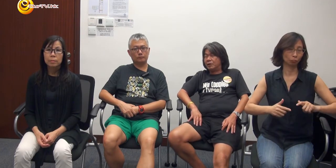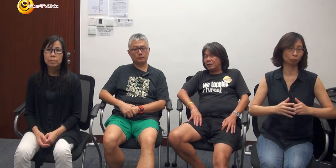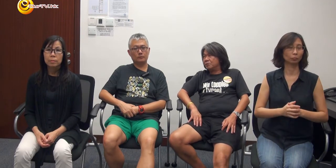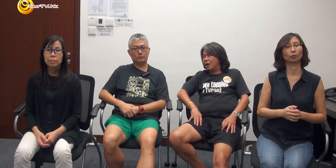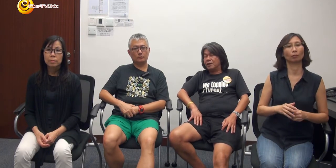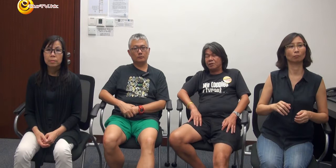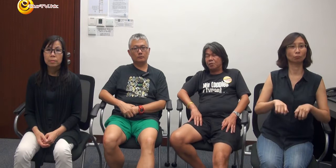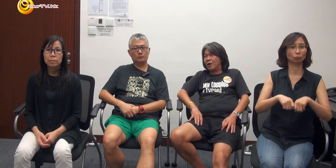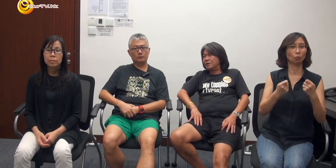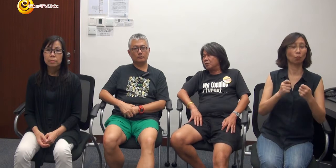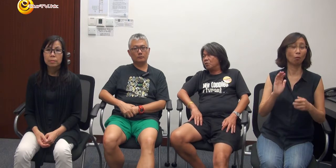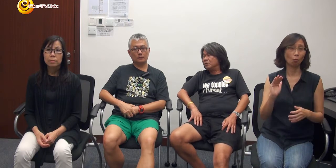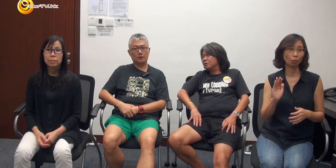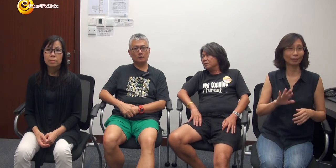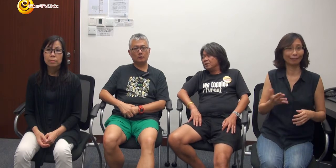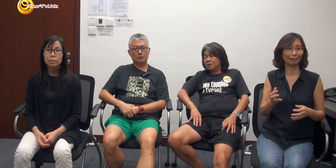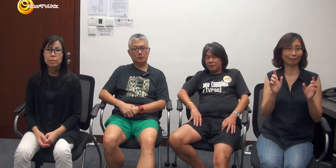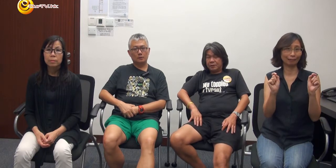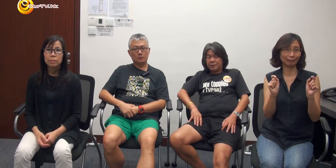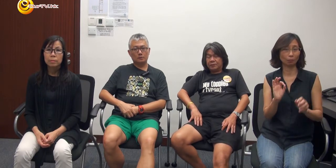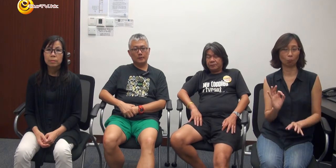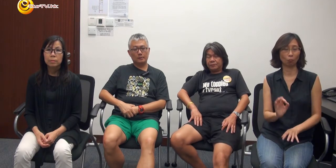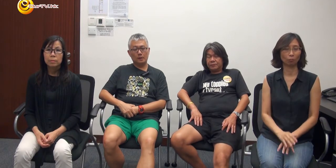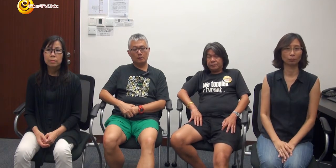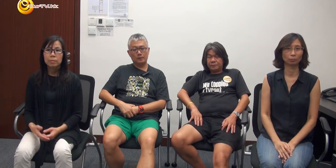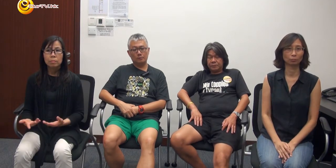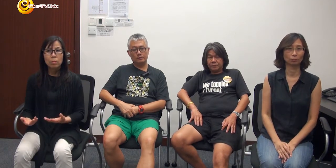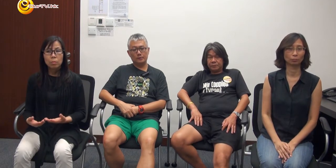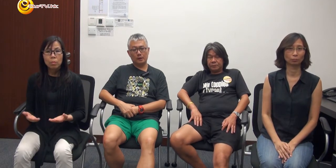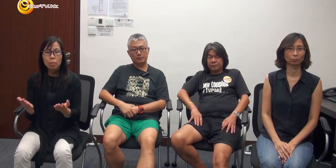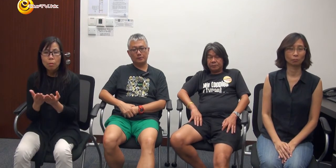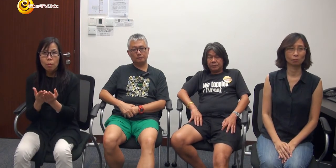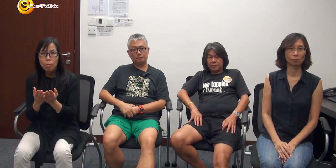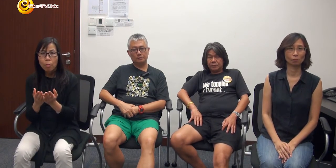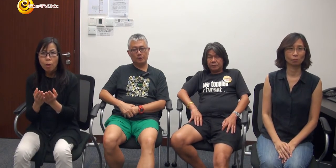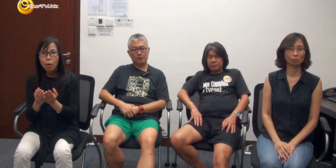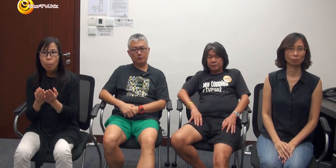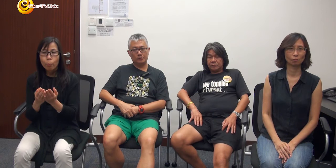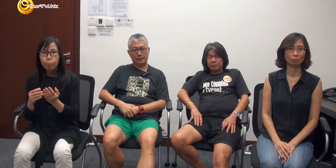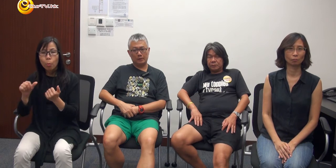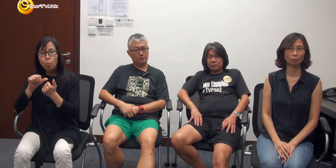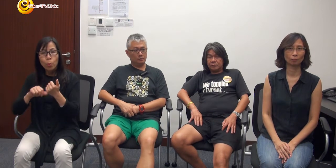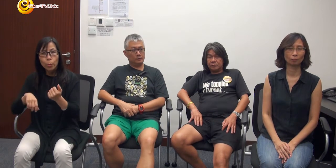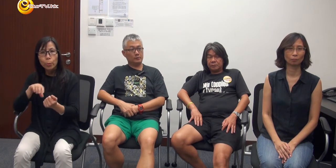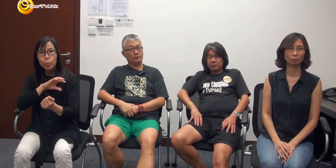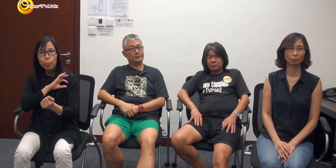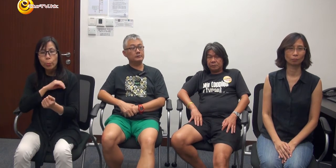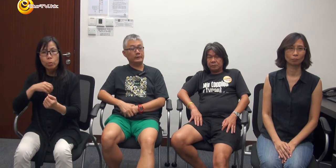但係點解咧？佢就冇解釋到嘅。 同埋究竟校委員本身其實？有冇一個權力去真係所謂否定啊？因